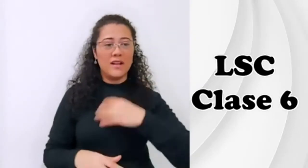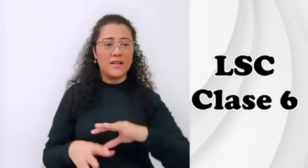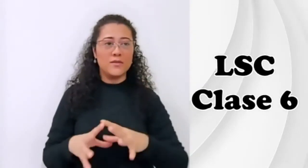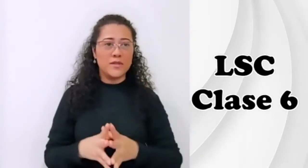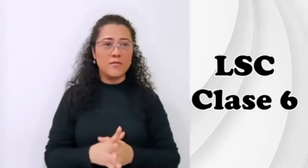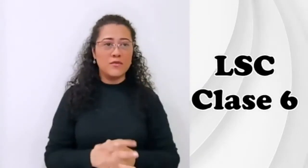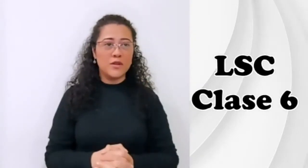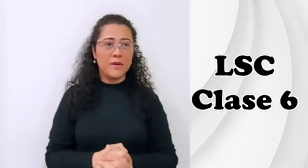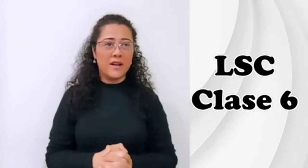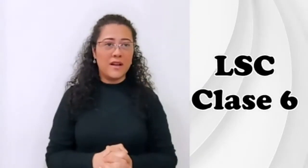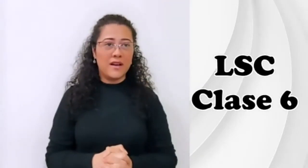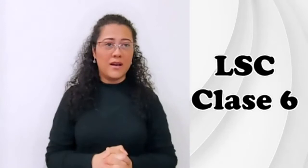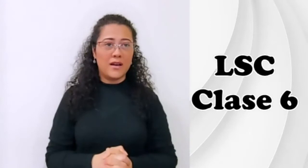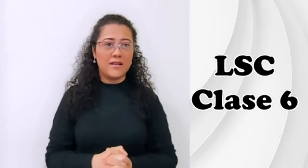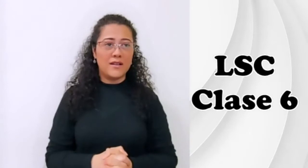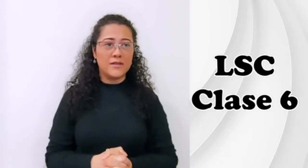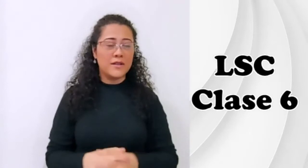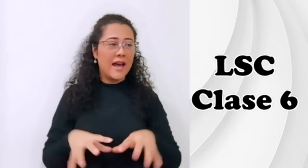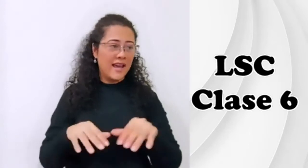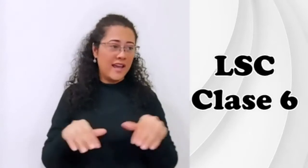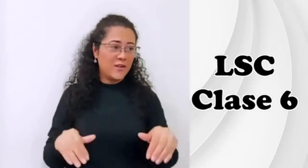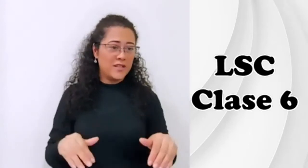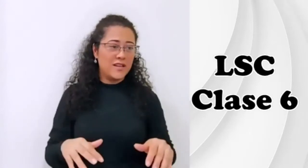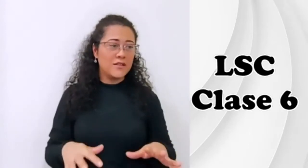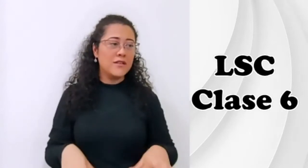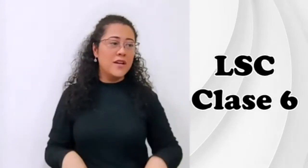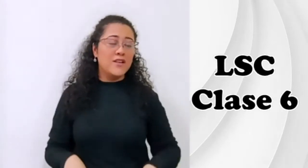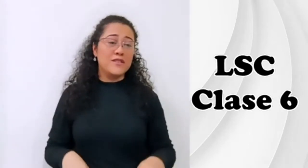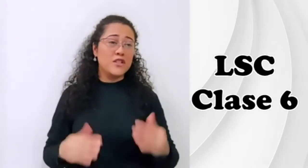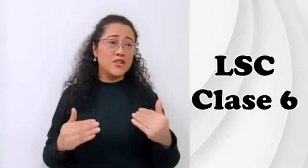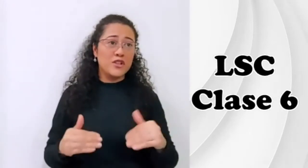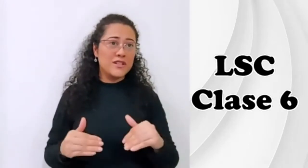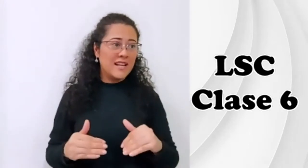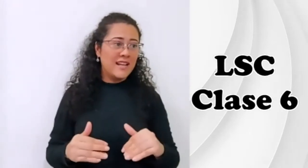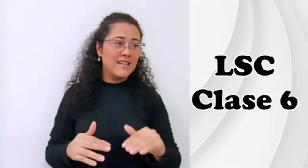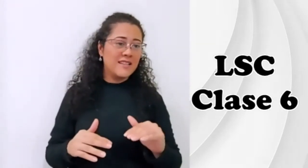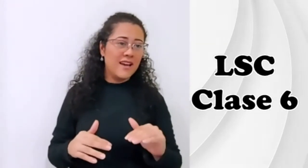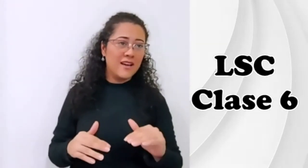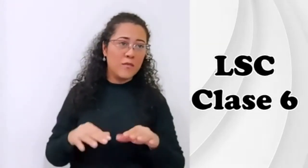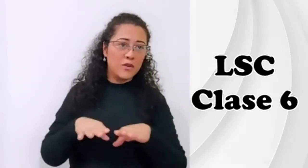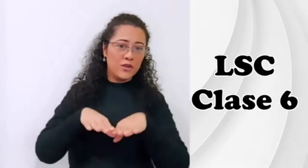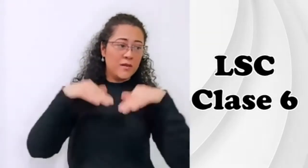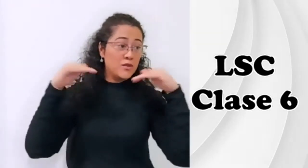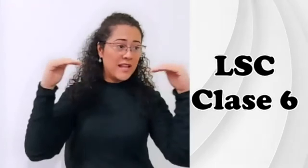Las usan mucho para los cajeros y eso. Entonces nosotros en la iglesia, como no tenemos